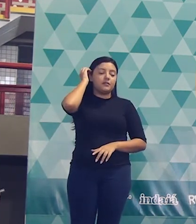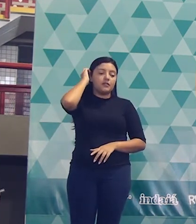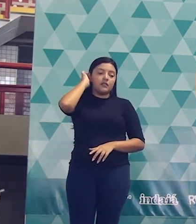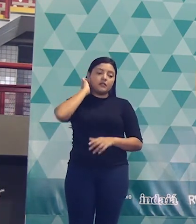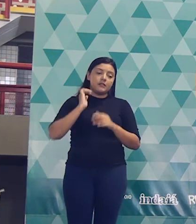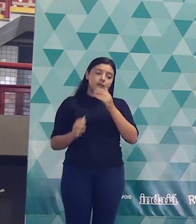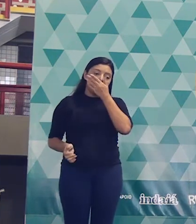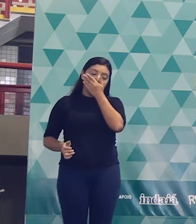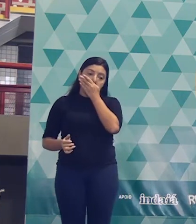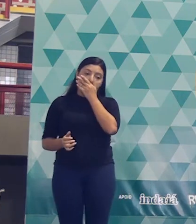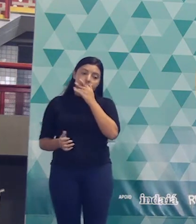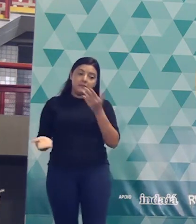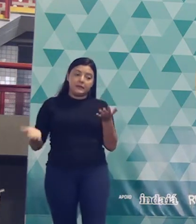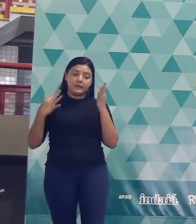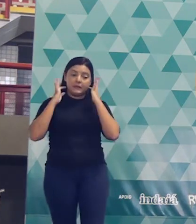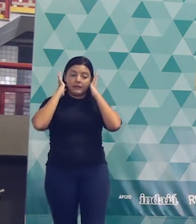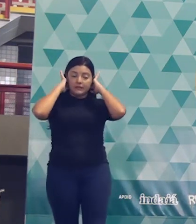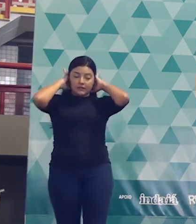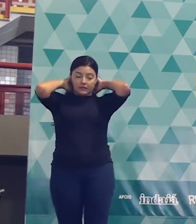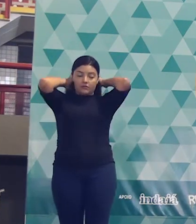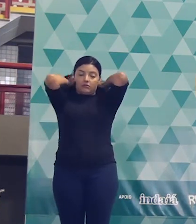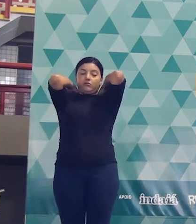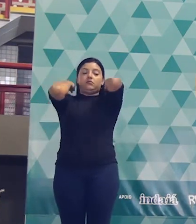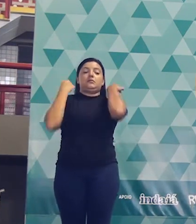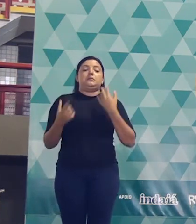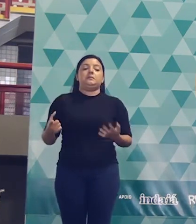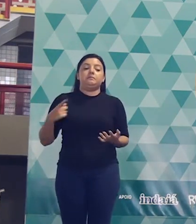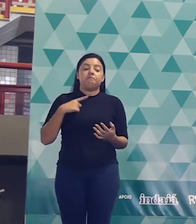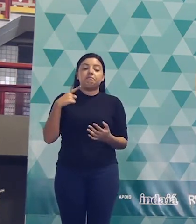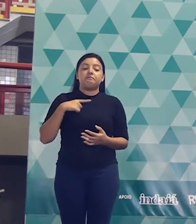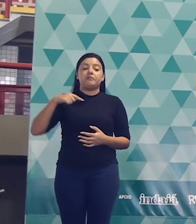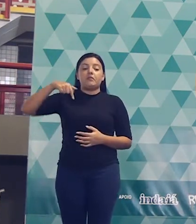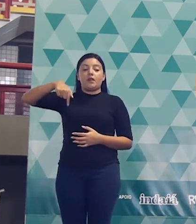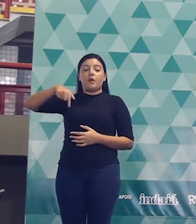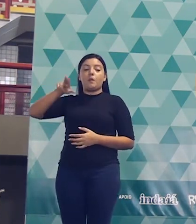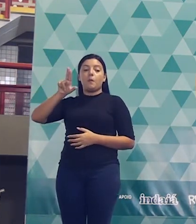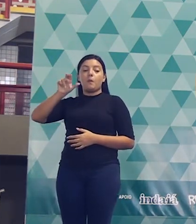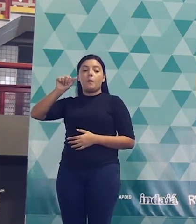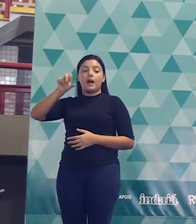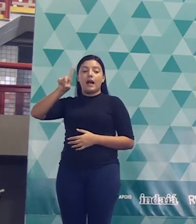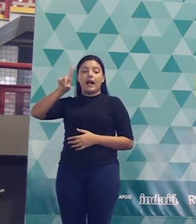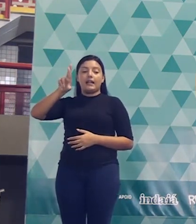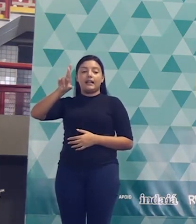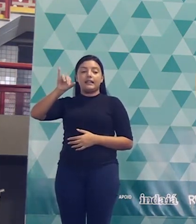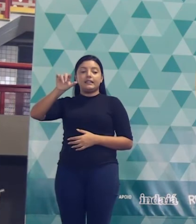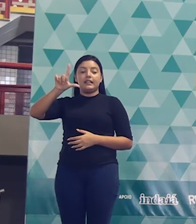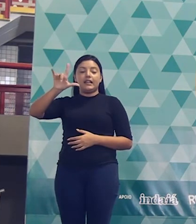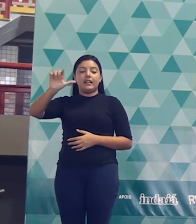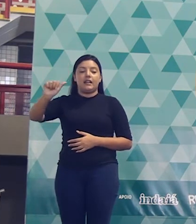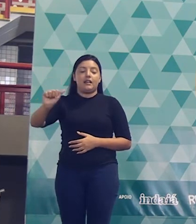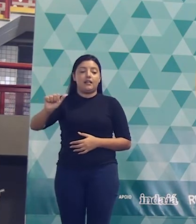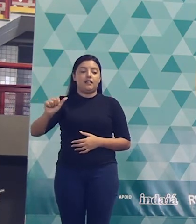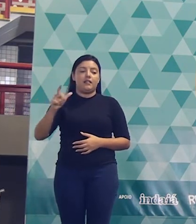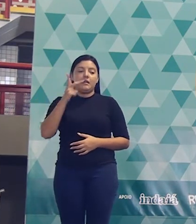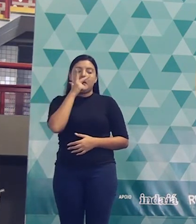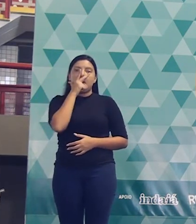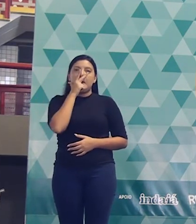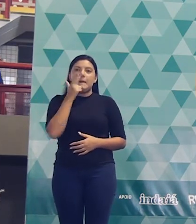Dê as mãos aí. Esse outro poema de Drummond, Quadrilha, muito conhecido, aparentemente tolo,